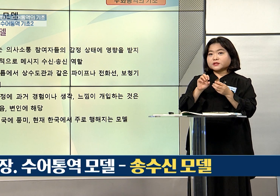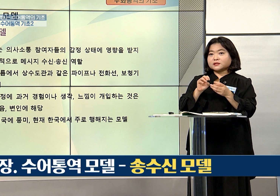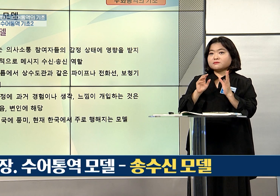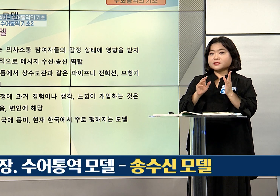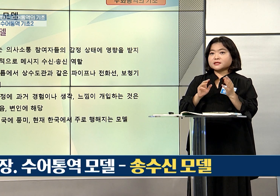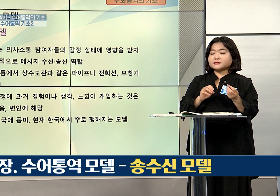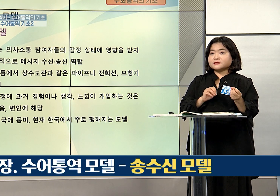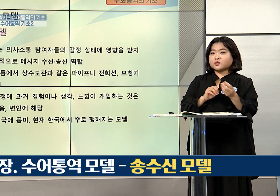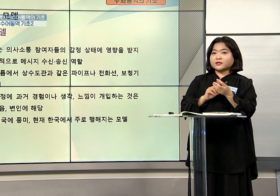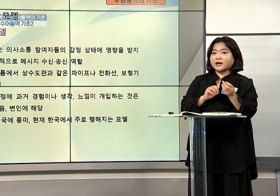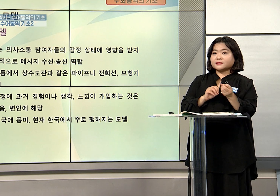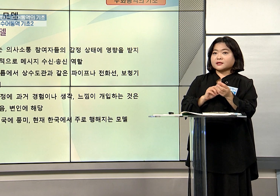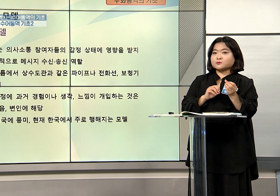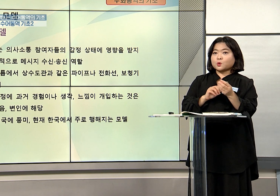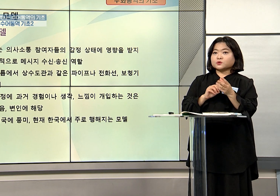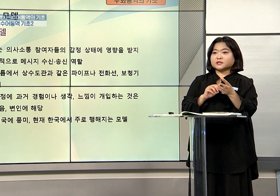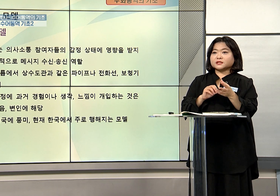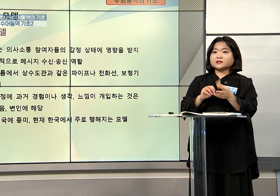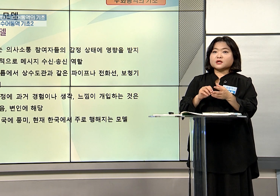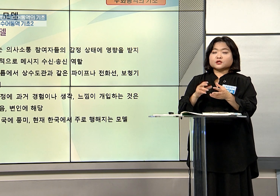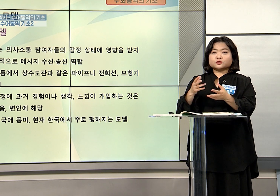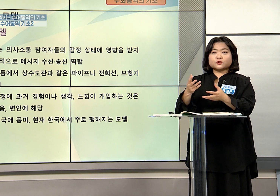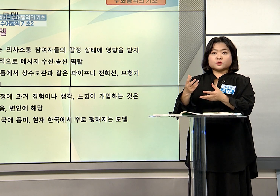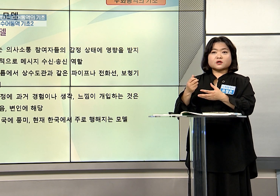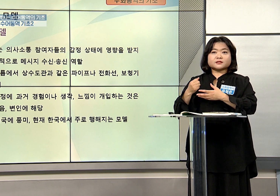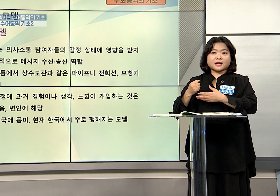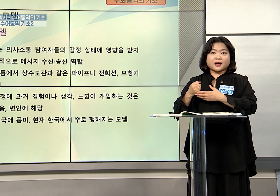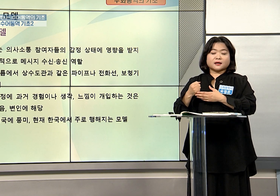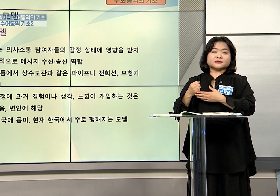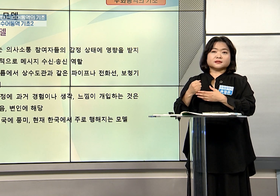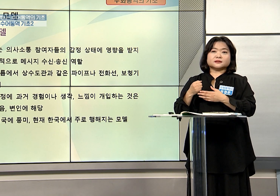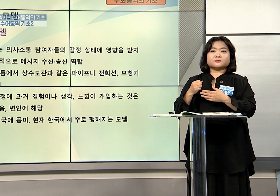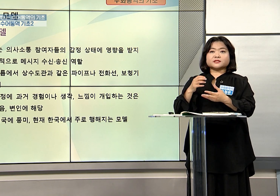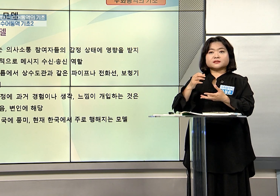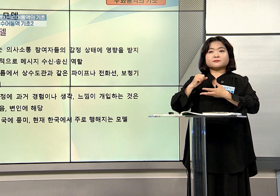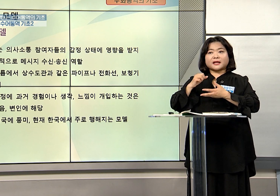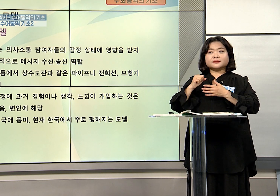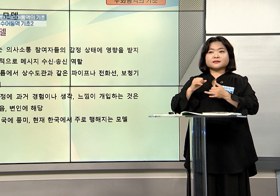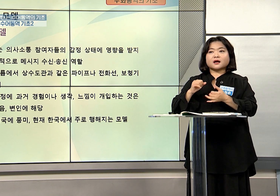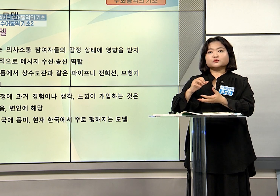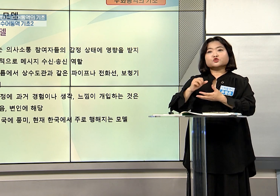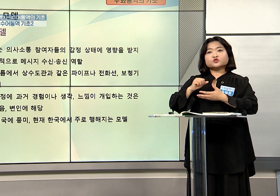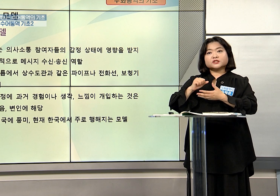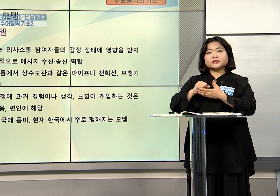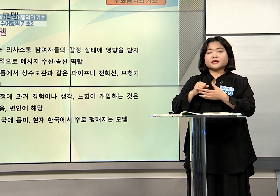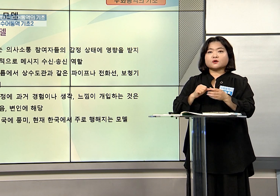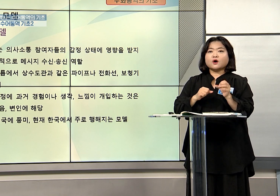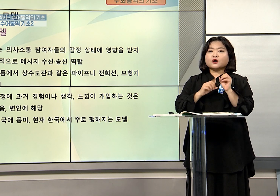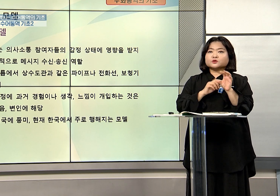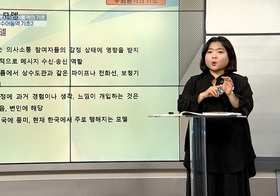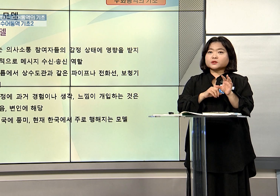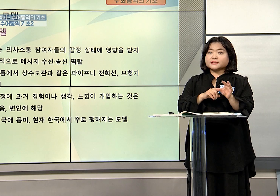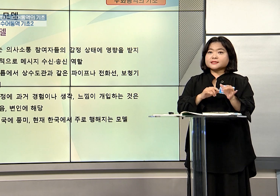송신, 메시지를 전달하는 사람 송신, 그리고 청자, 이 메시지를 받는 사람은 수신 해서